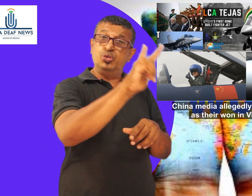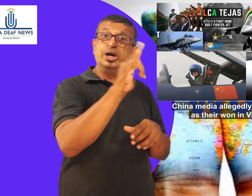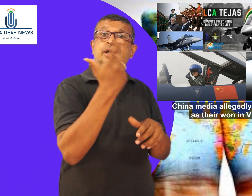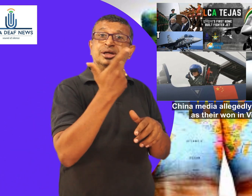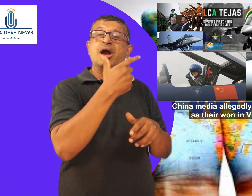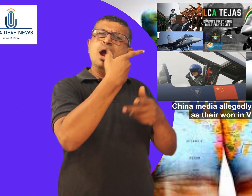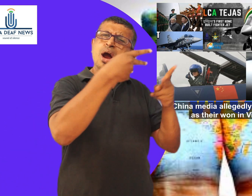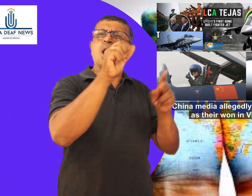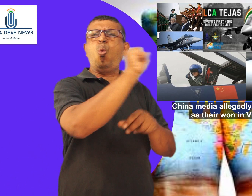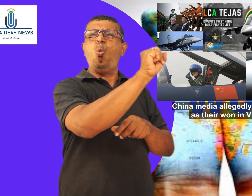को